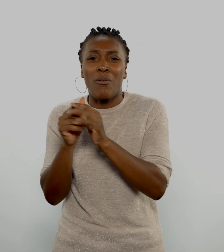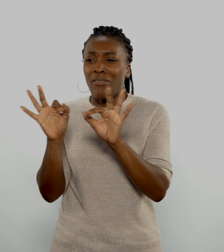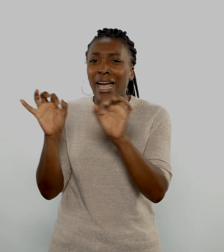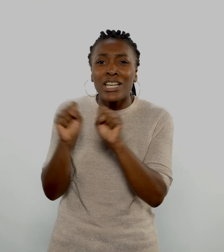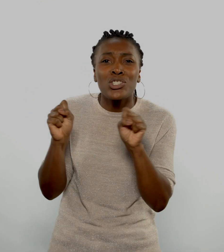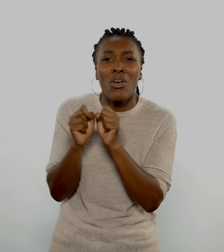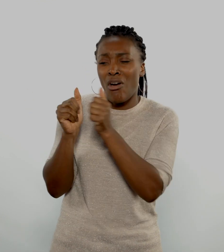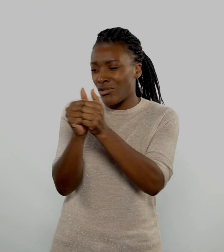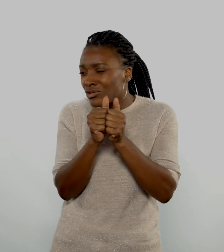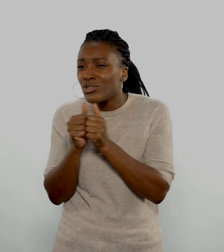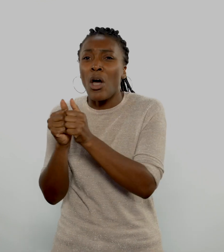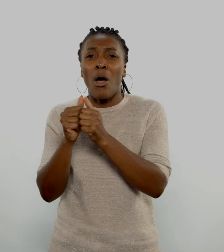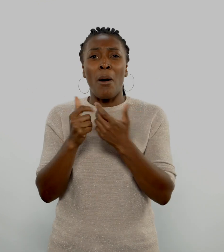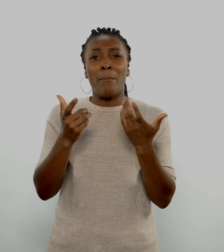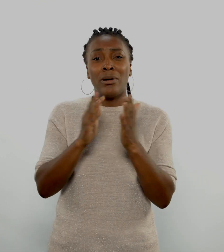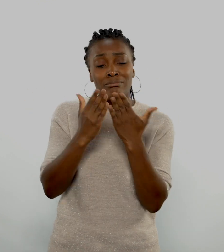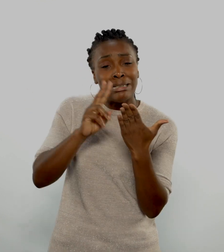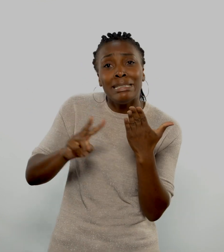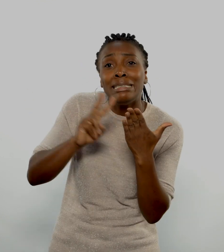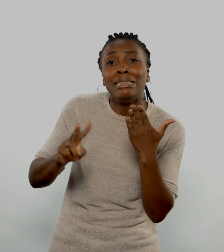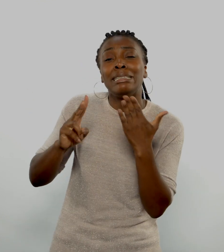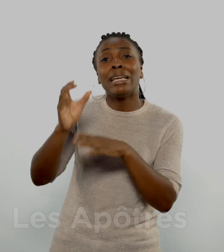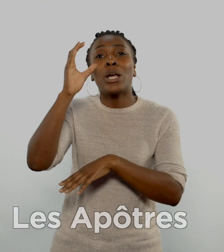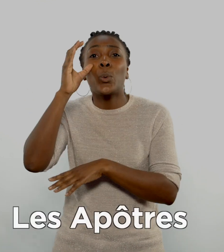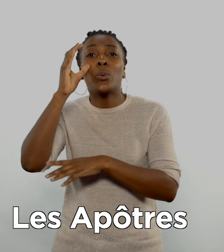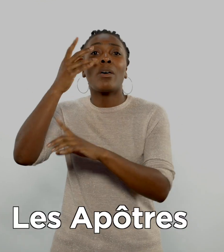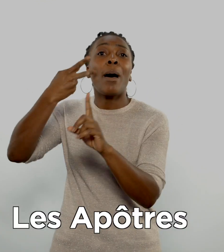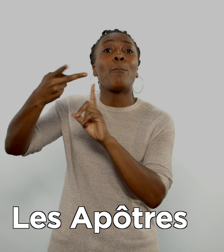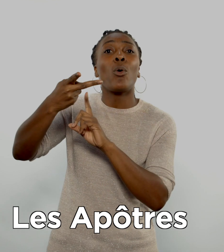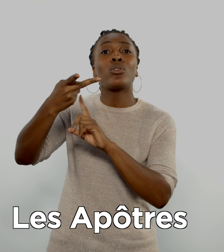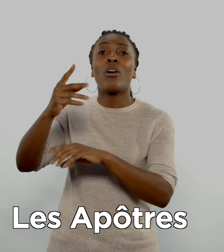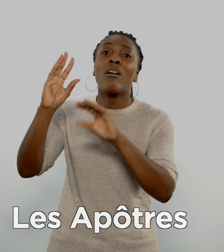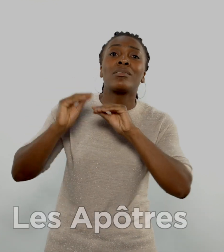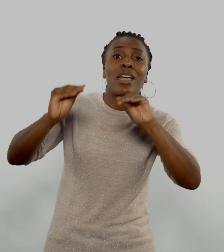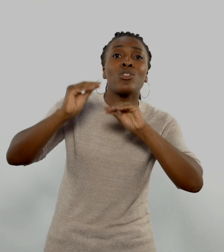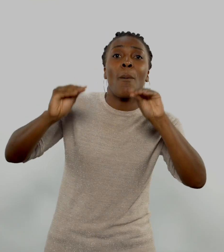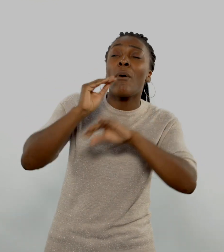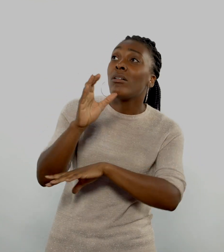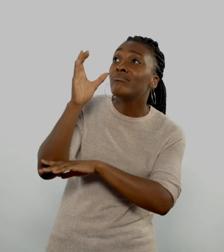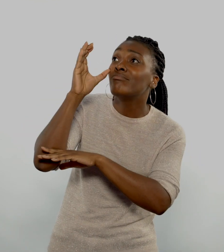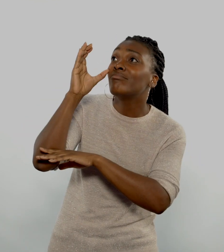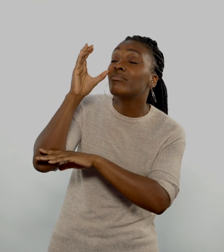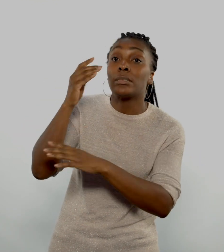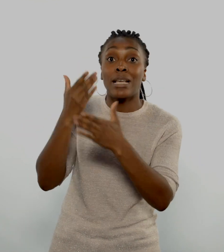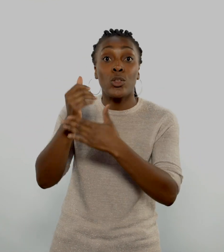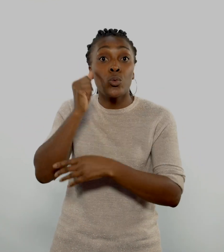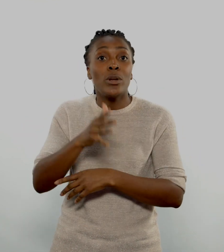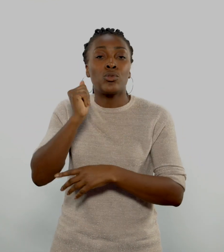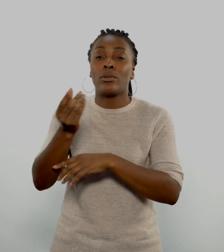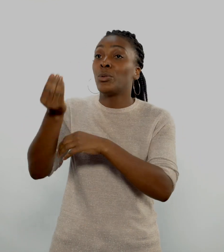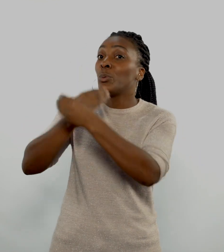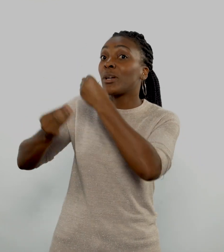en communion fraternelle. Ils ouvraient les Écritures, ils écoutaient les enseignements des apôtres. Chaque jour, ils mangeaient une